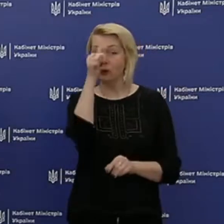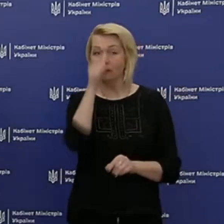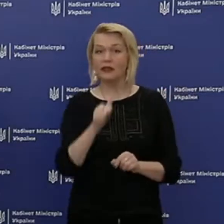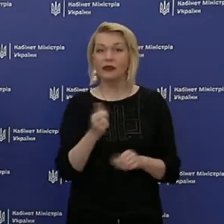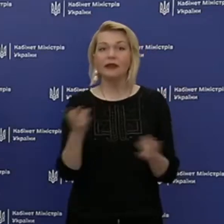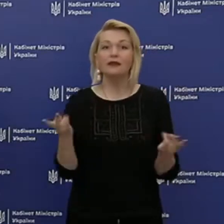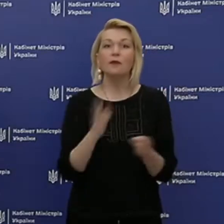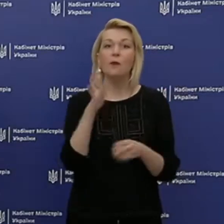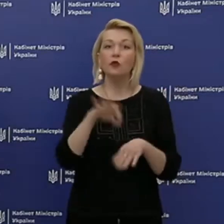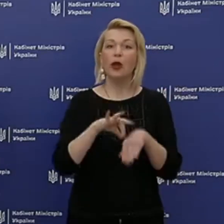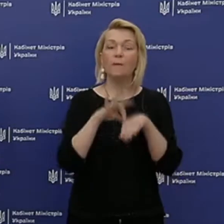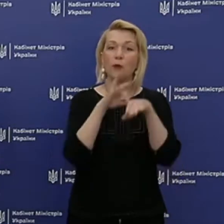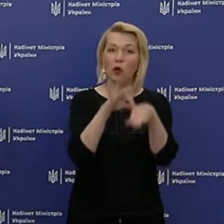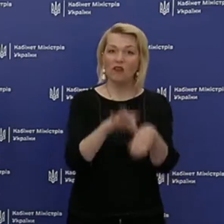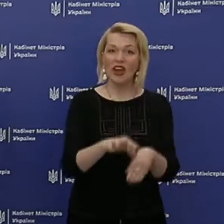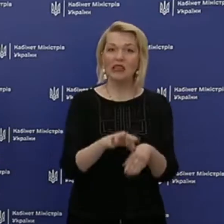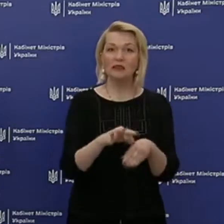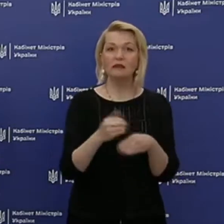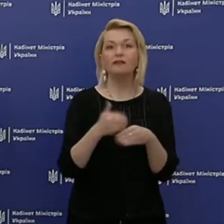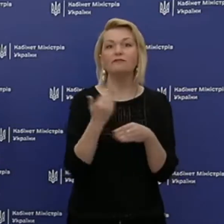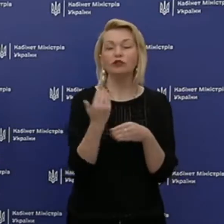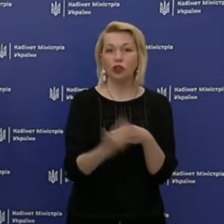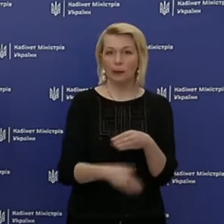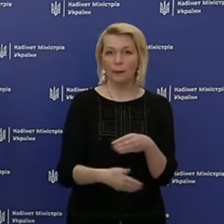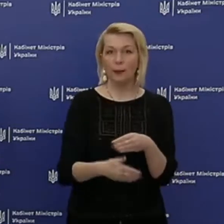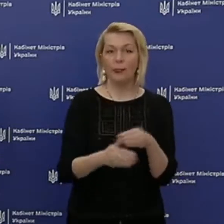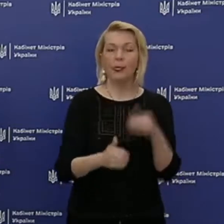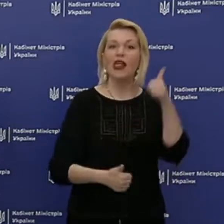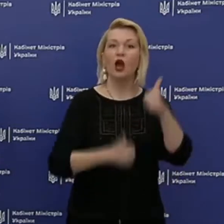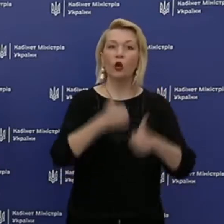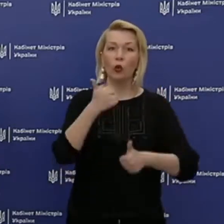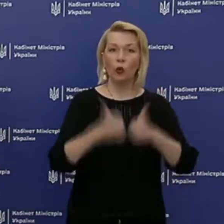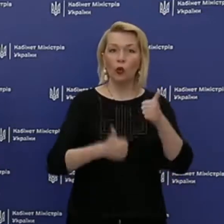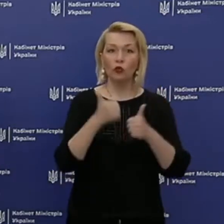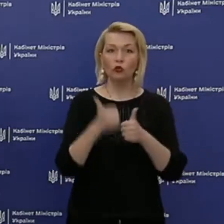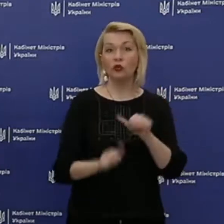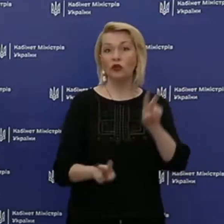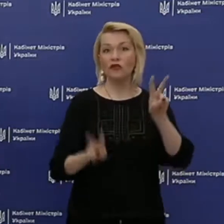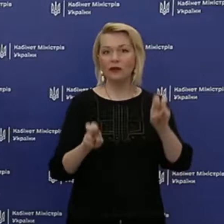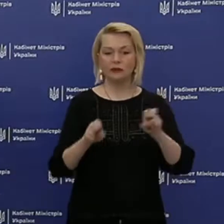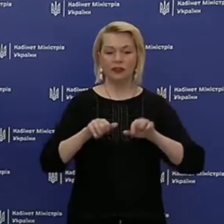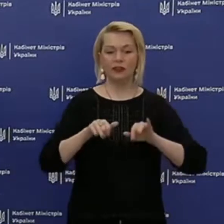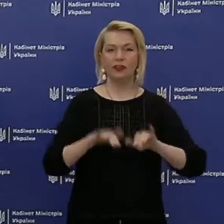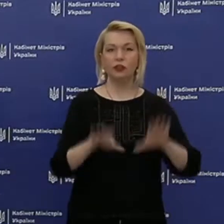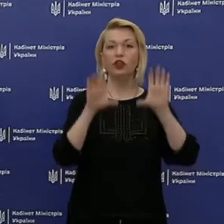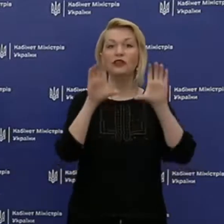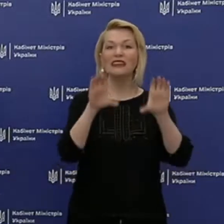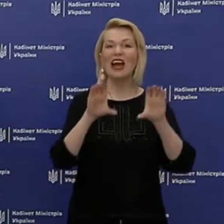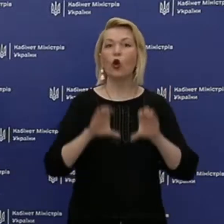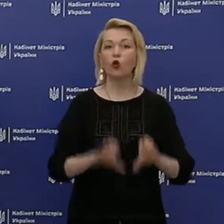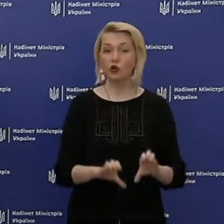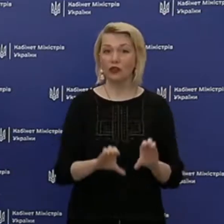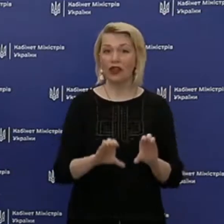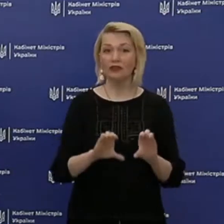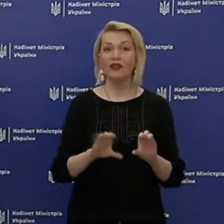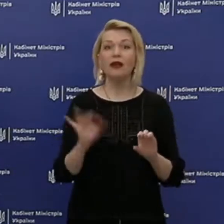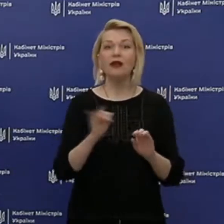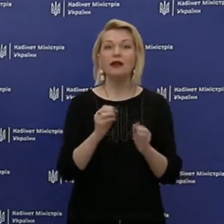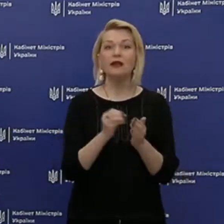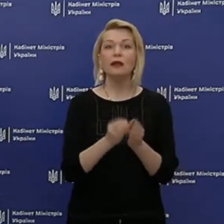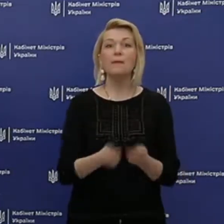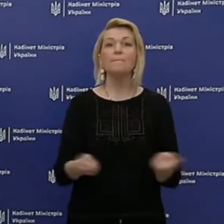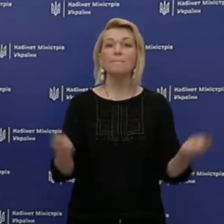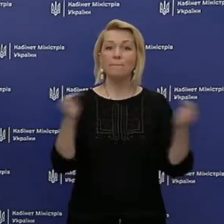буде провести вже конкурс в рамках діючого законодавства і